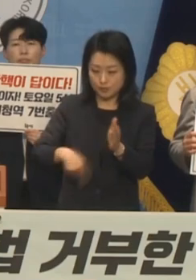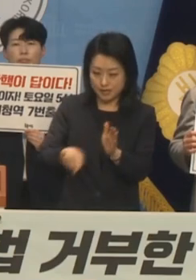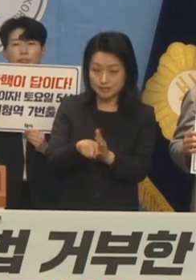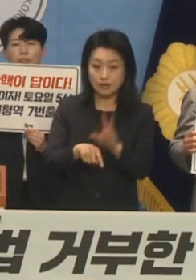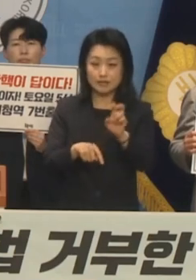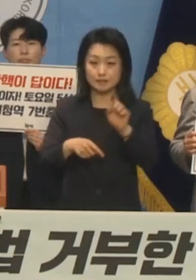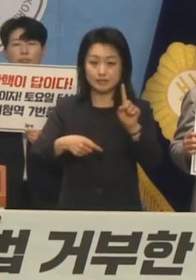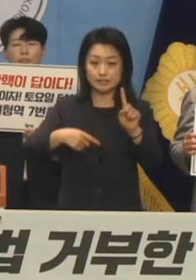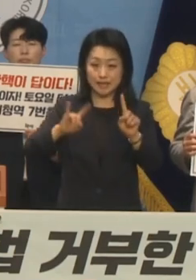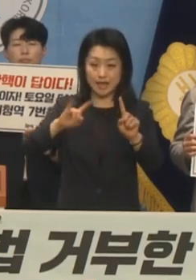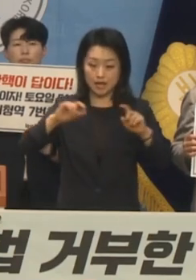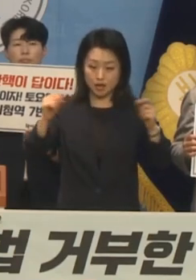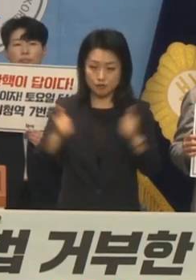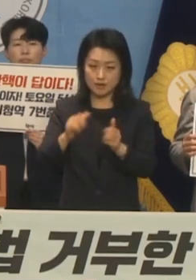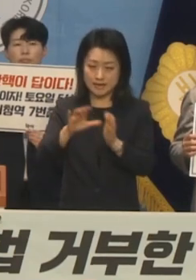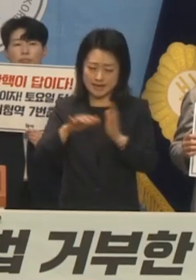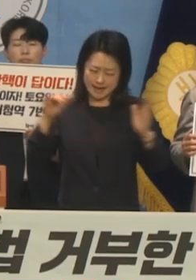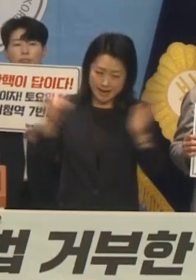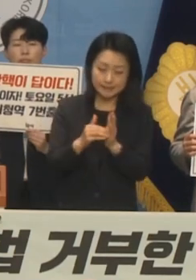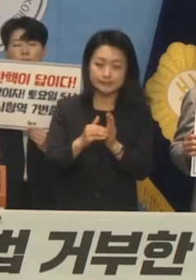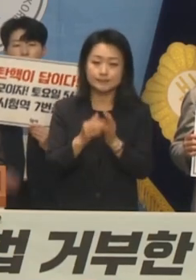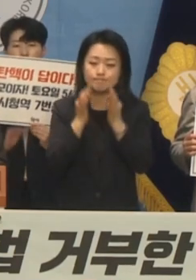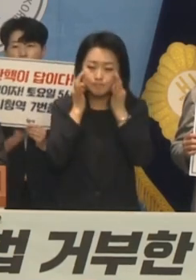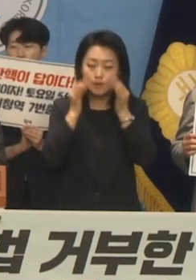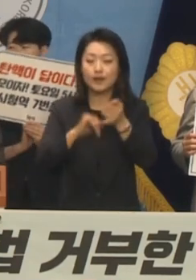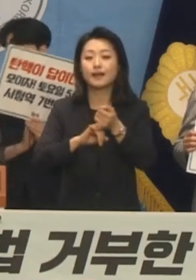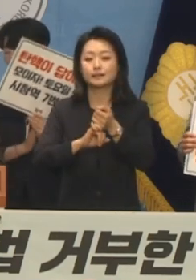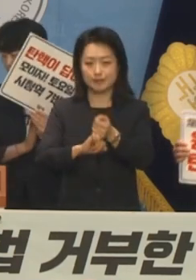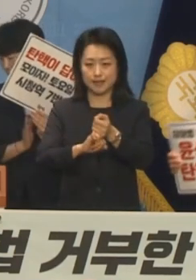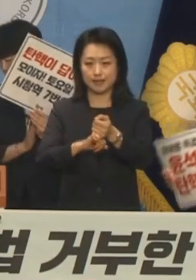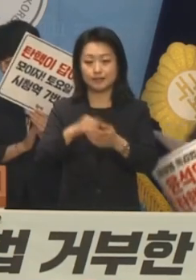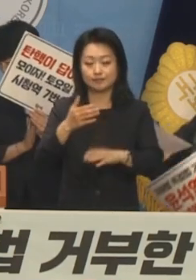마지막까지 최선을 다하겠습니다. 고맙습니다.